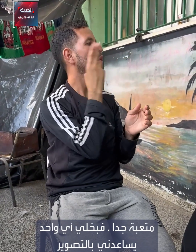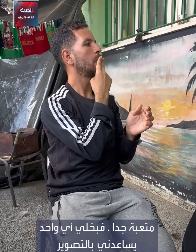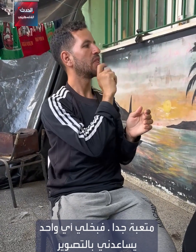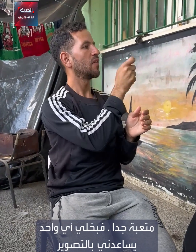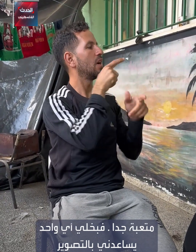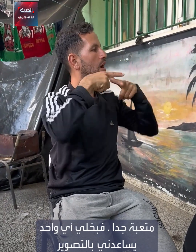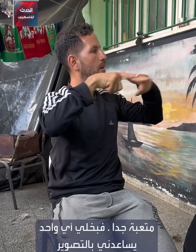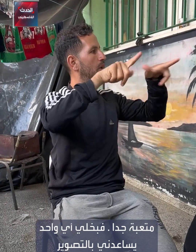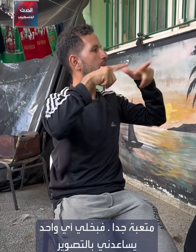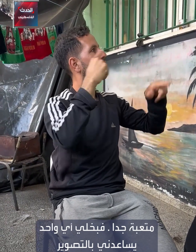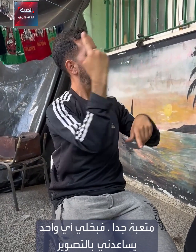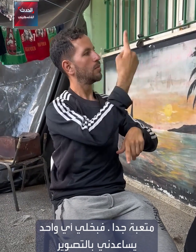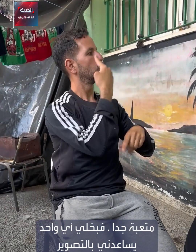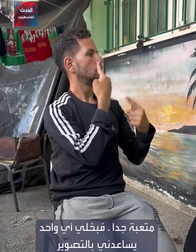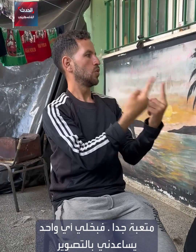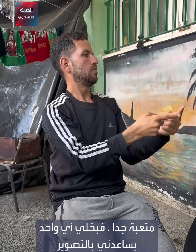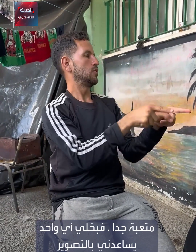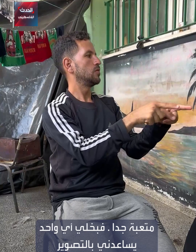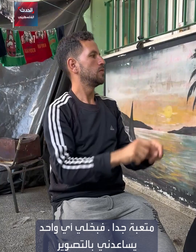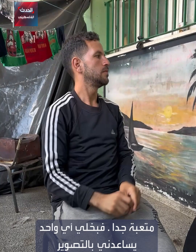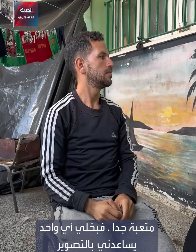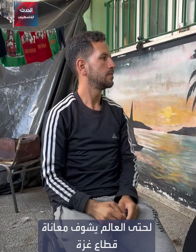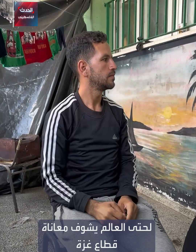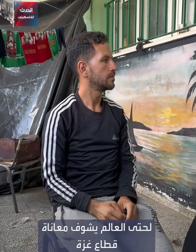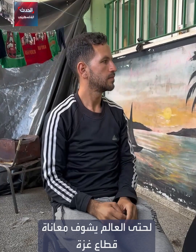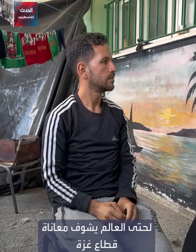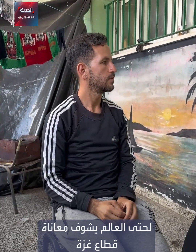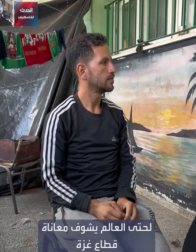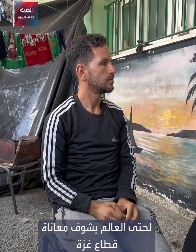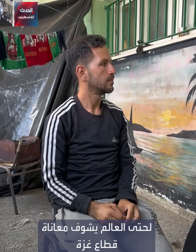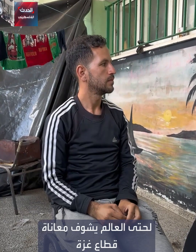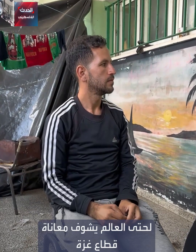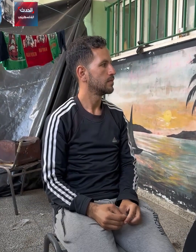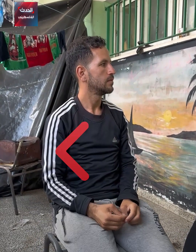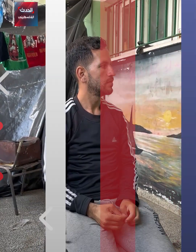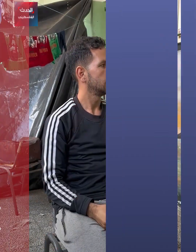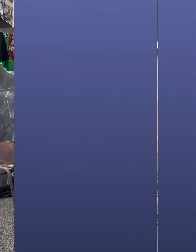اي واحد يساعده في التصوير لحتى العالم تشوف مع kak